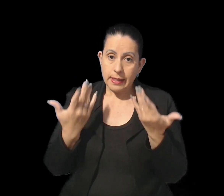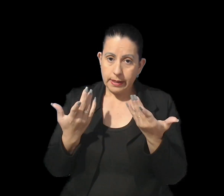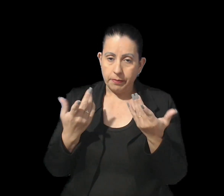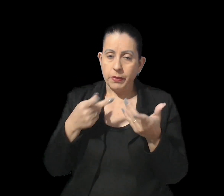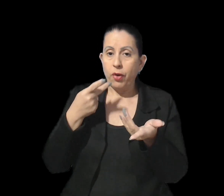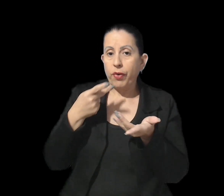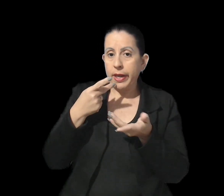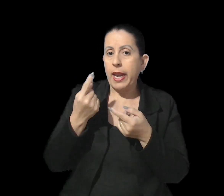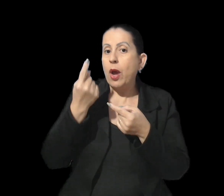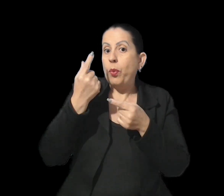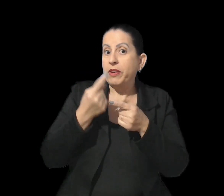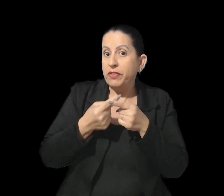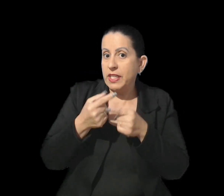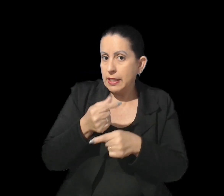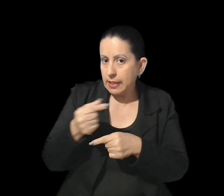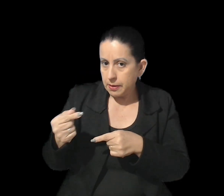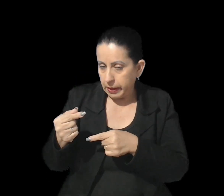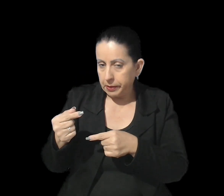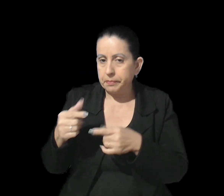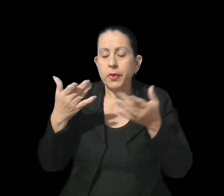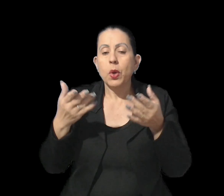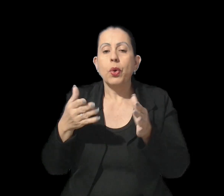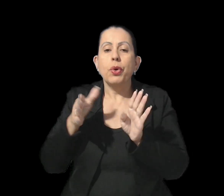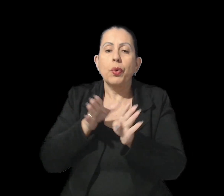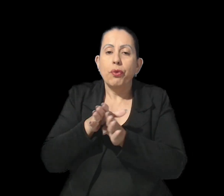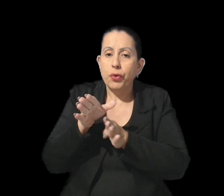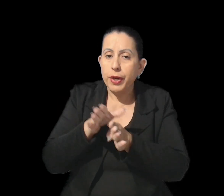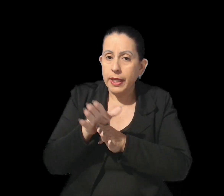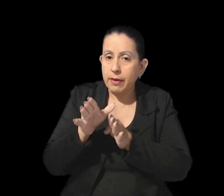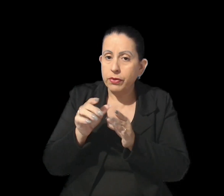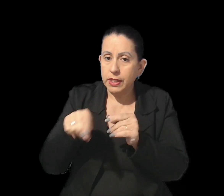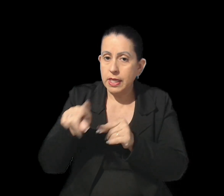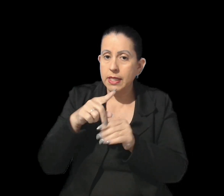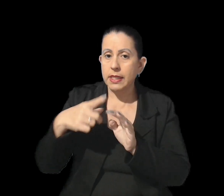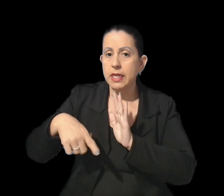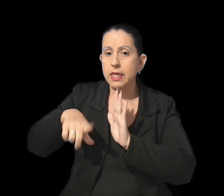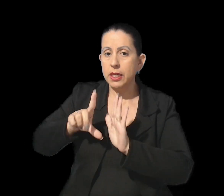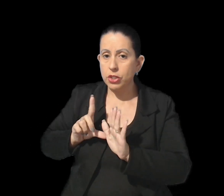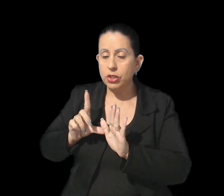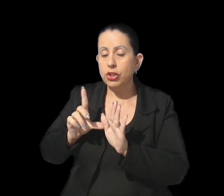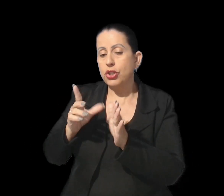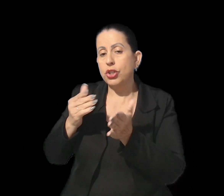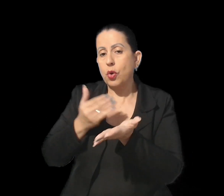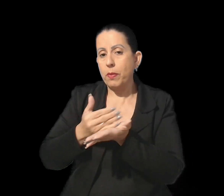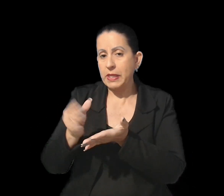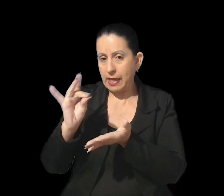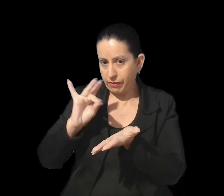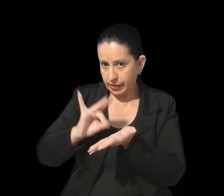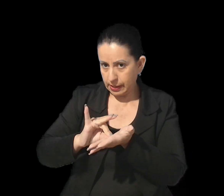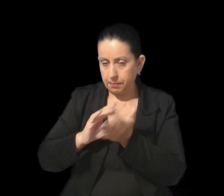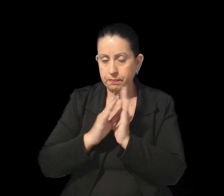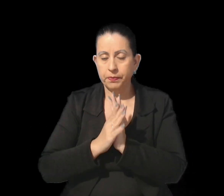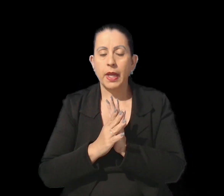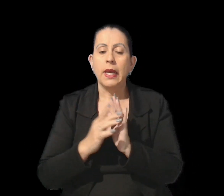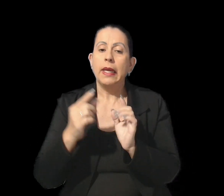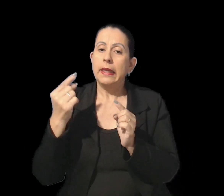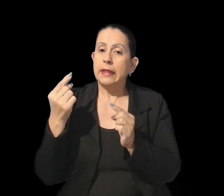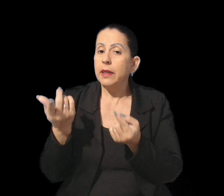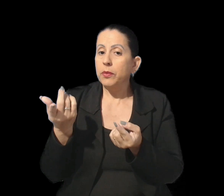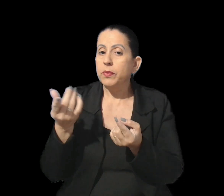assim, eu falei, né, uma vez na semana. Vou orientar vocês antes de começar a fazer. Então, a